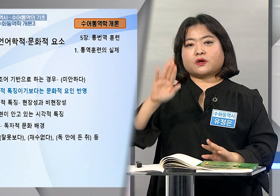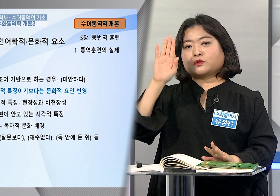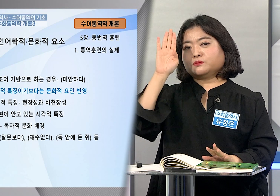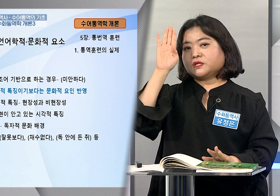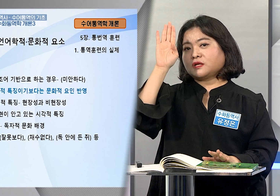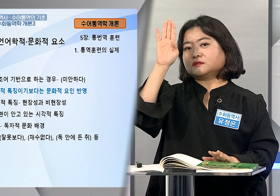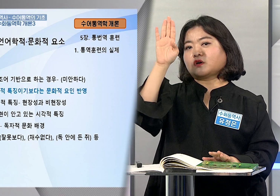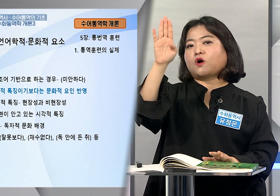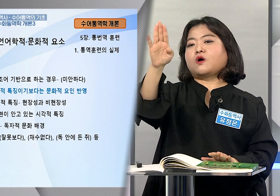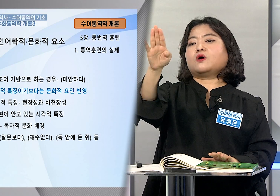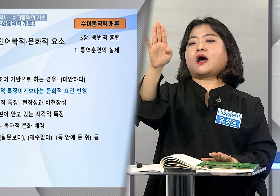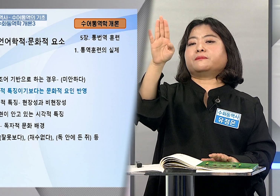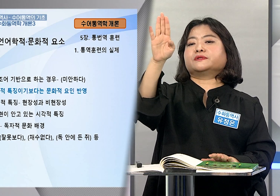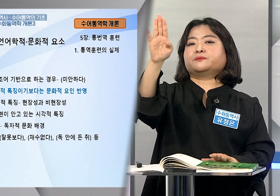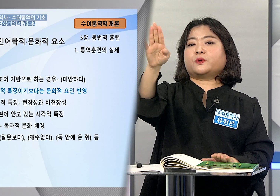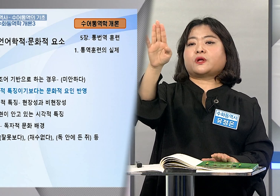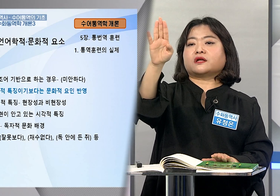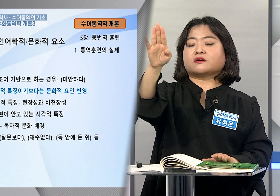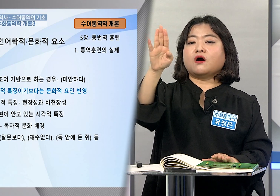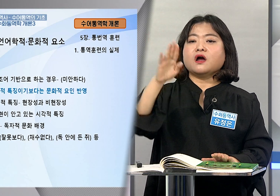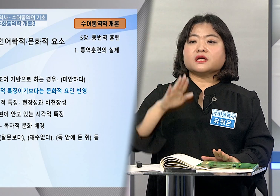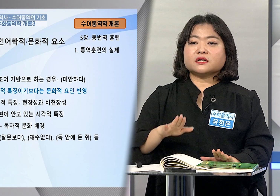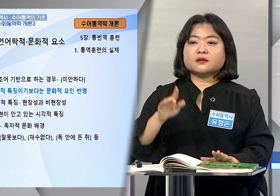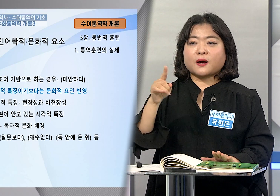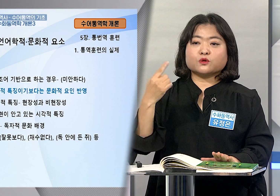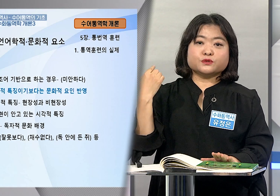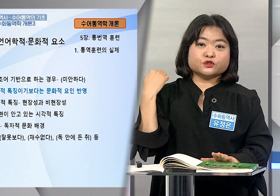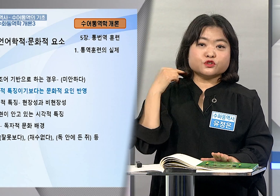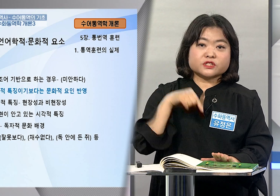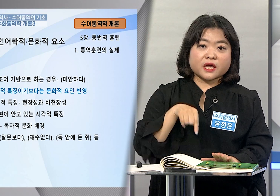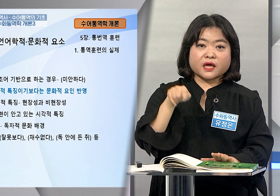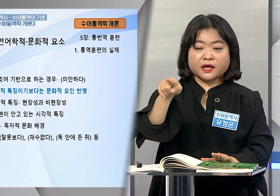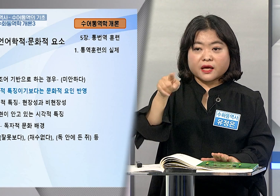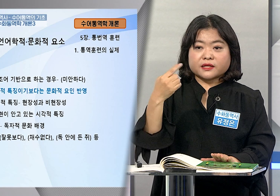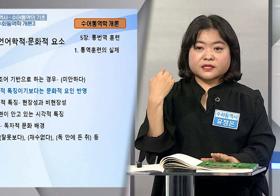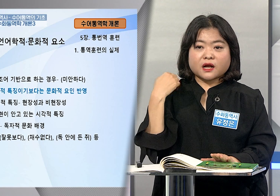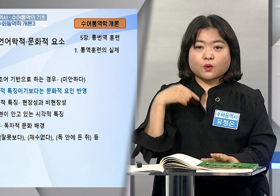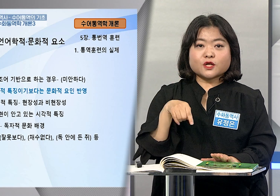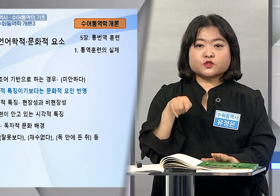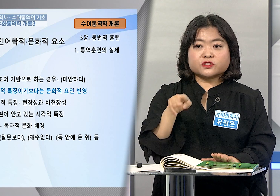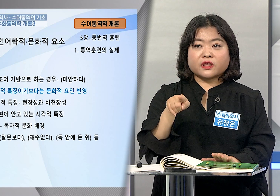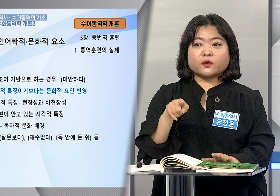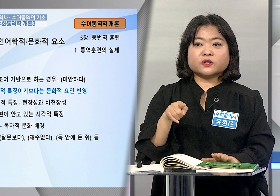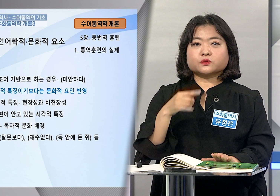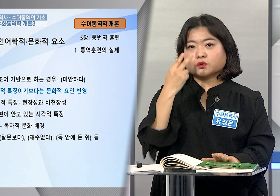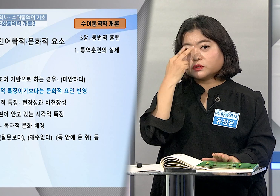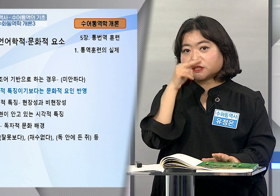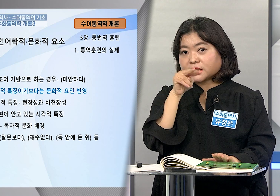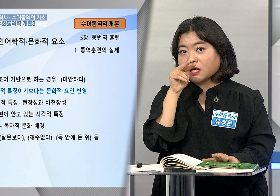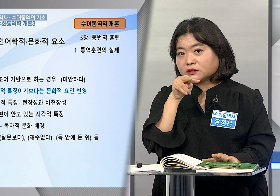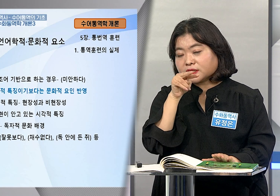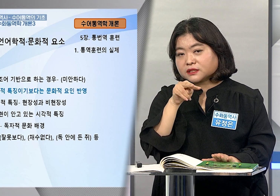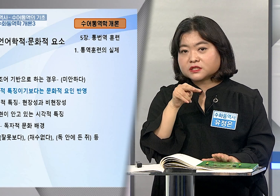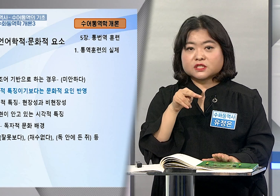표현했고, 미래는 더 앞을 표현하는 거. 이걸 바로 비유체제라고 할 수 있는데요. 이것도 시각 언어의